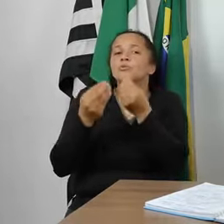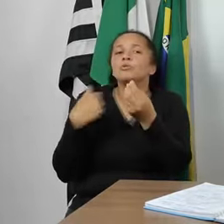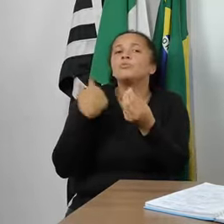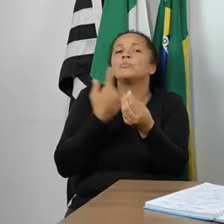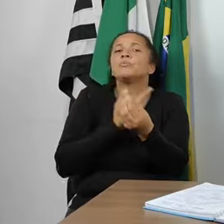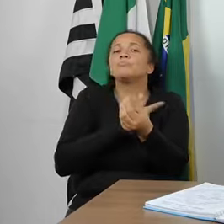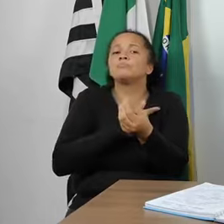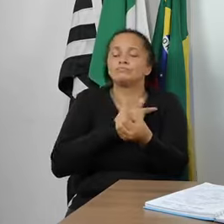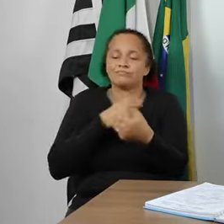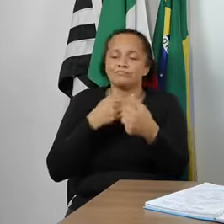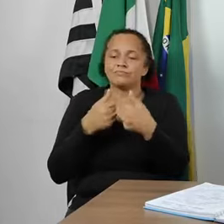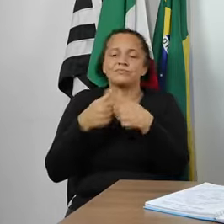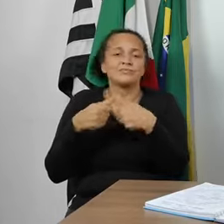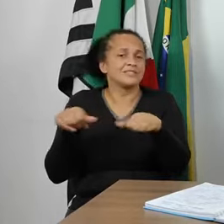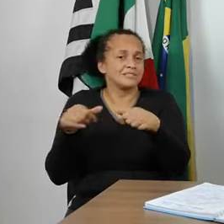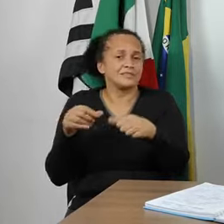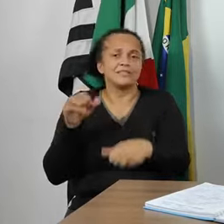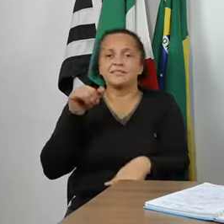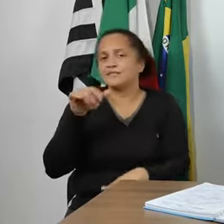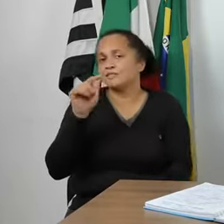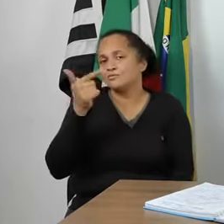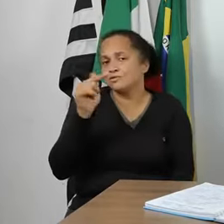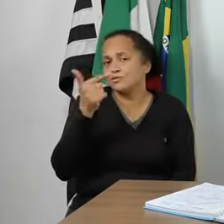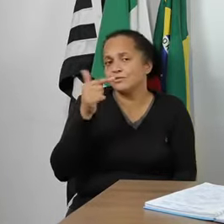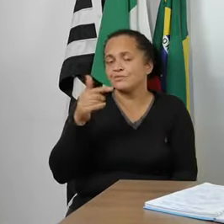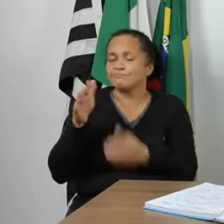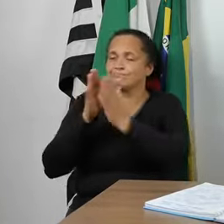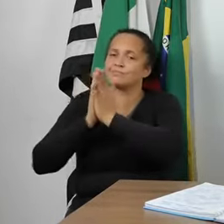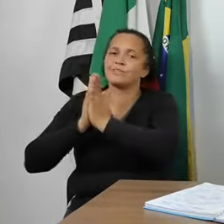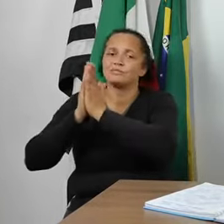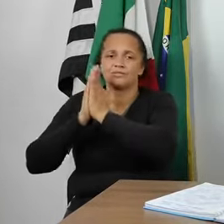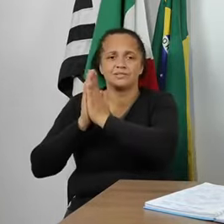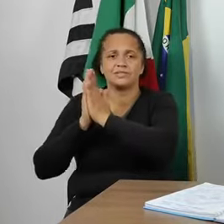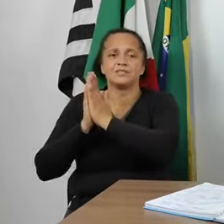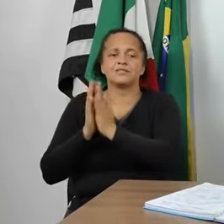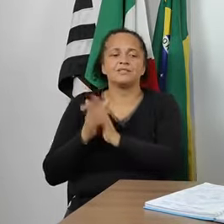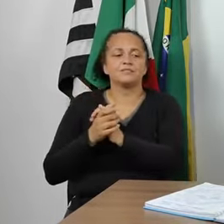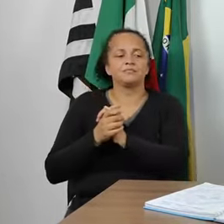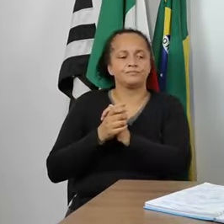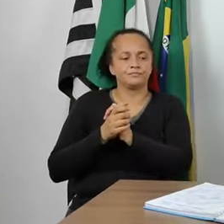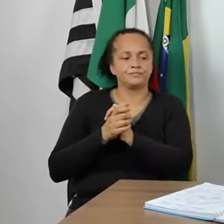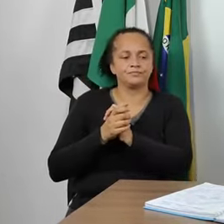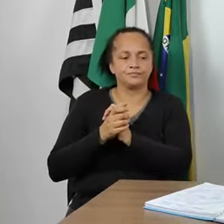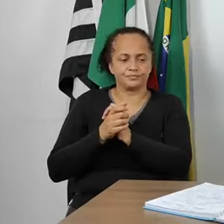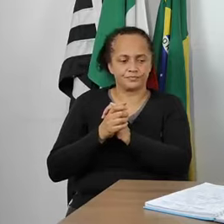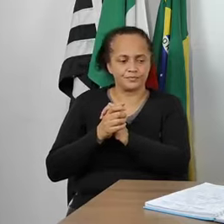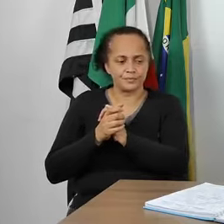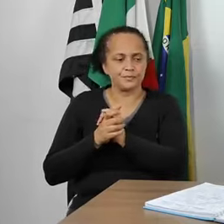oração, de clamar a Ele? Onde nós estaríamos? Como nós estaríamos? Então,